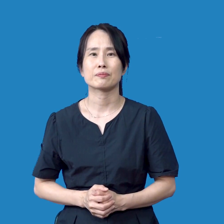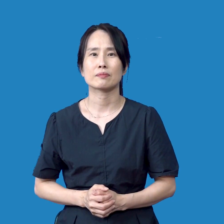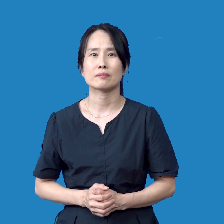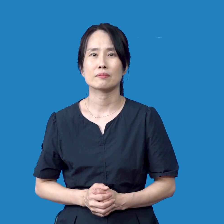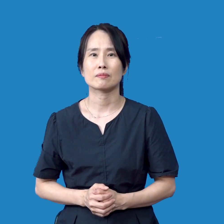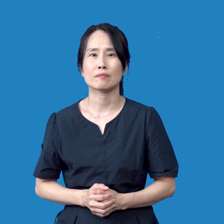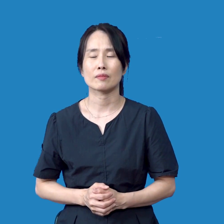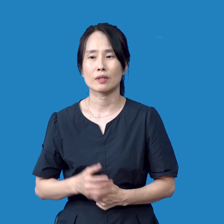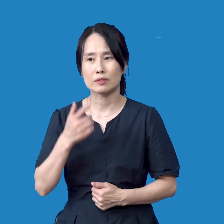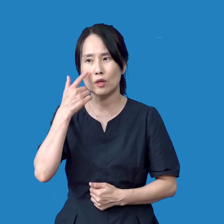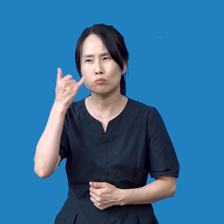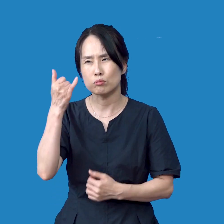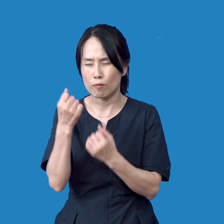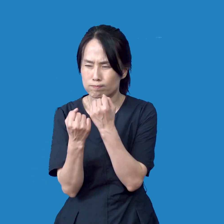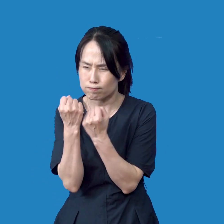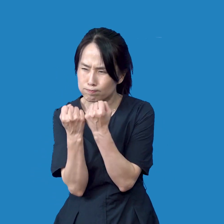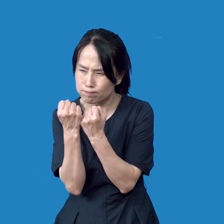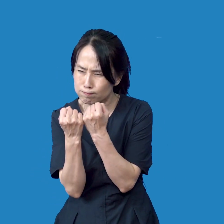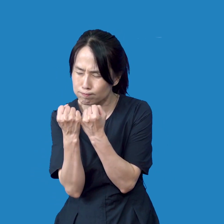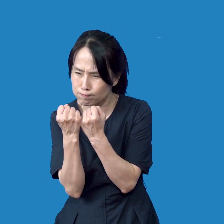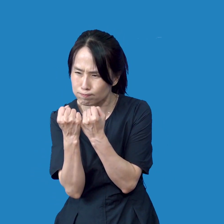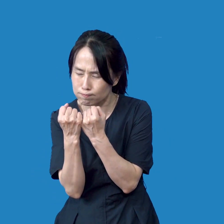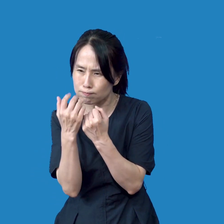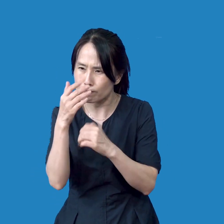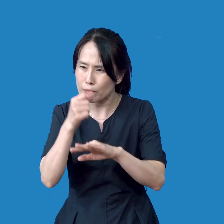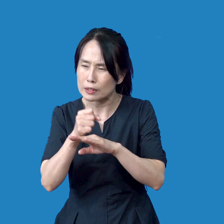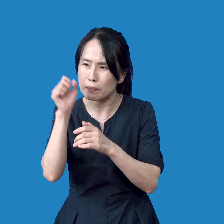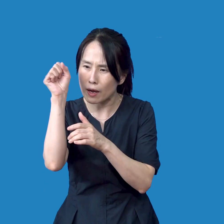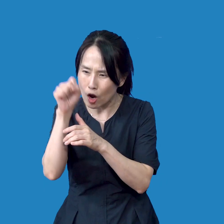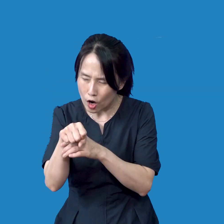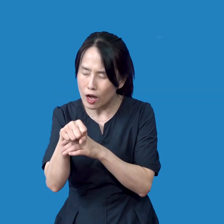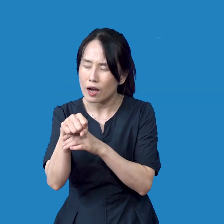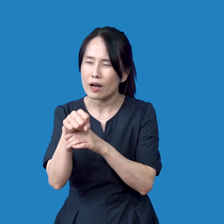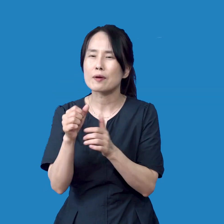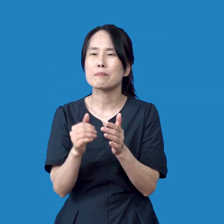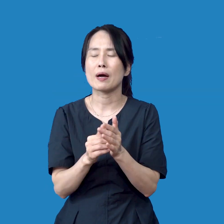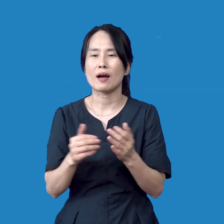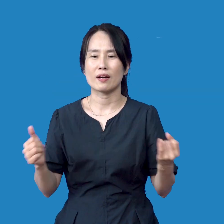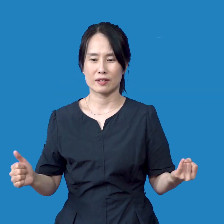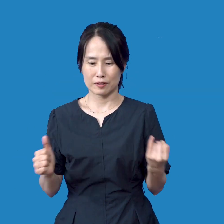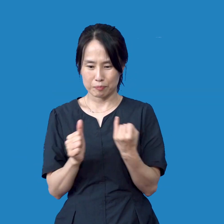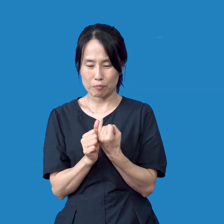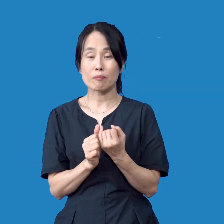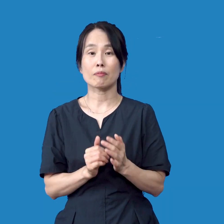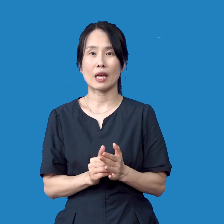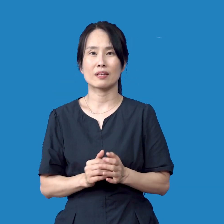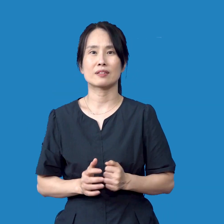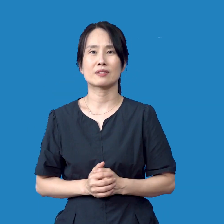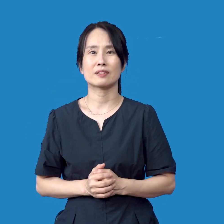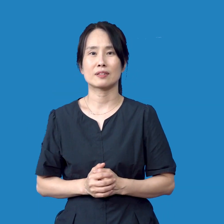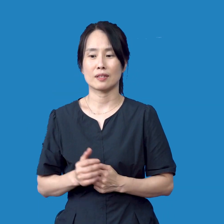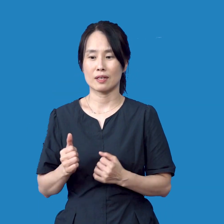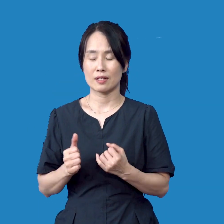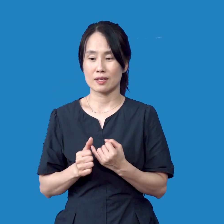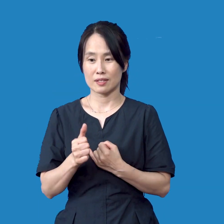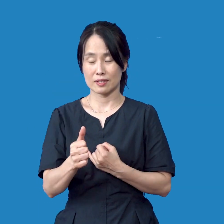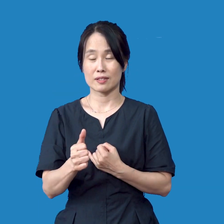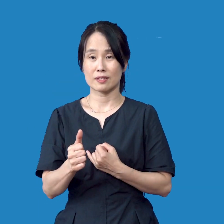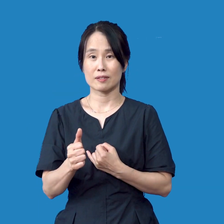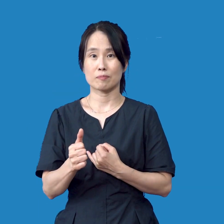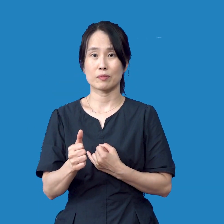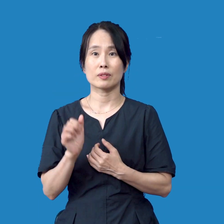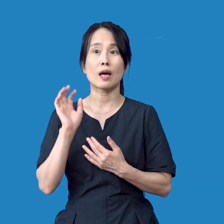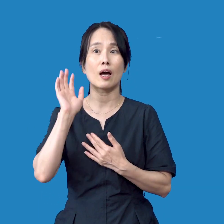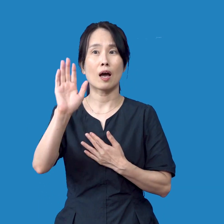그래서 부모를 설득해서 기어코 매튜 헨리와 결혼을 했습니다. 훗날에 그 청년 매튜